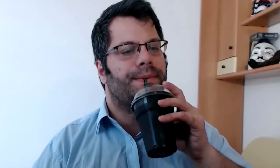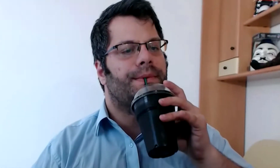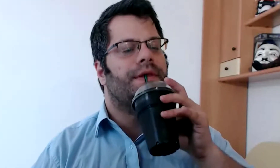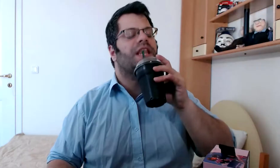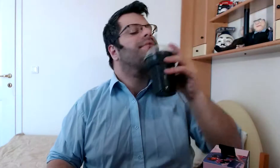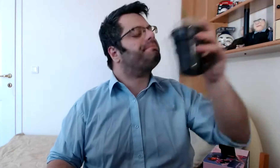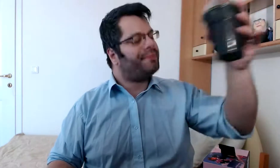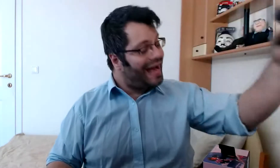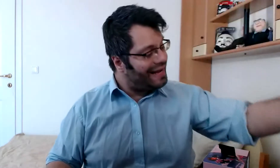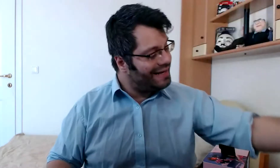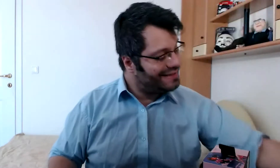Εξαιρετικά.